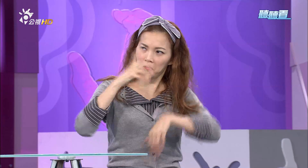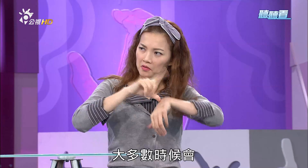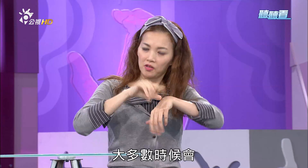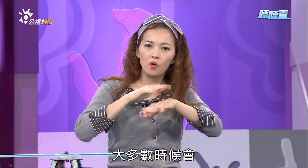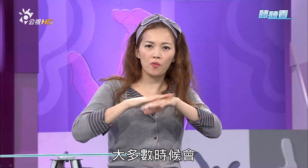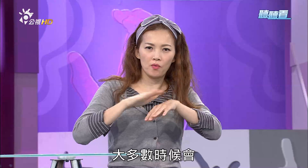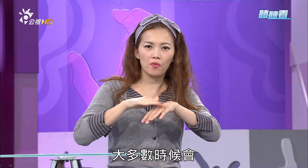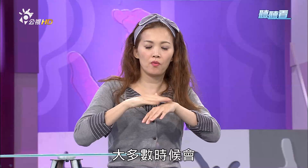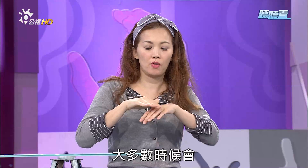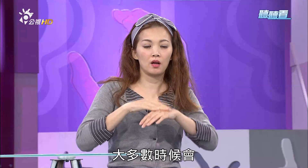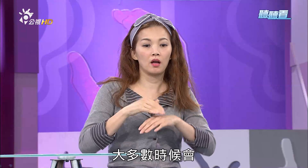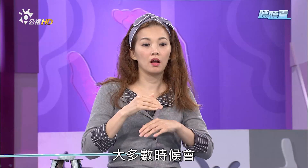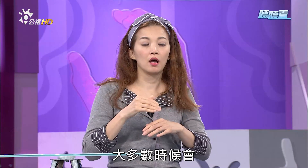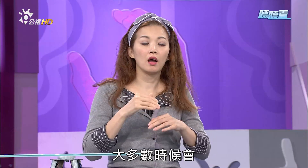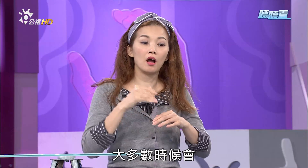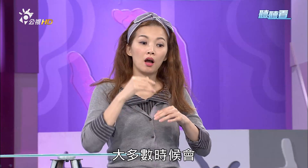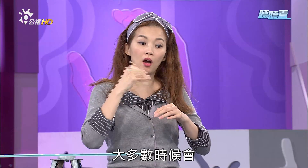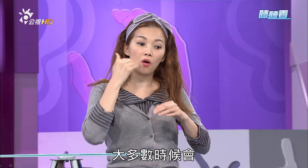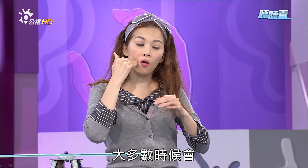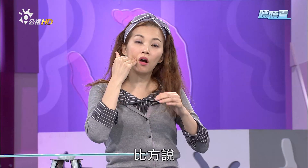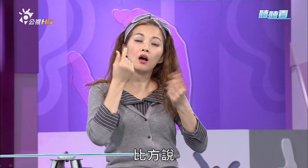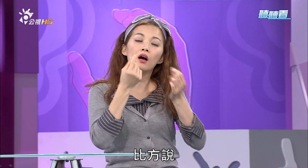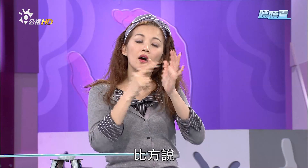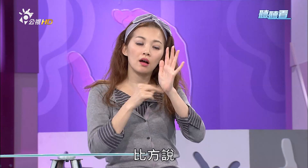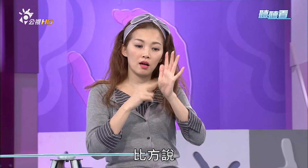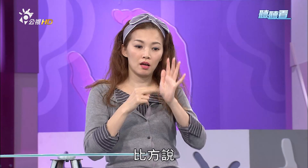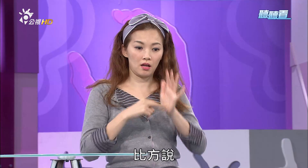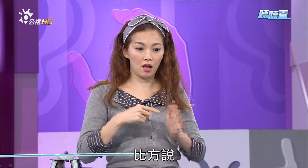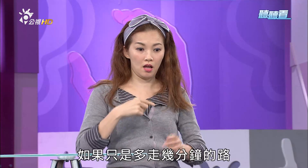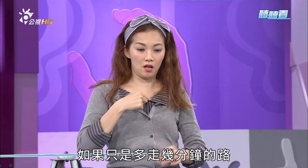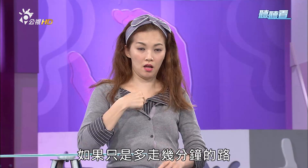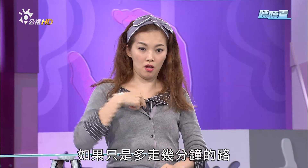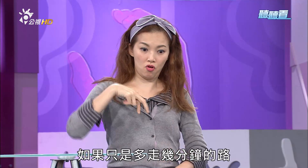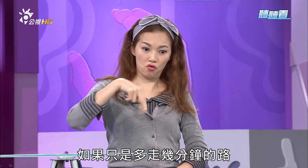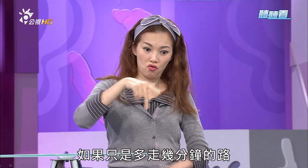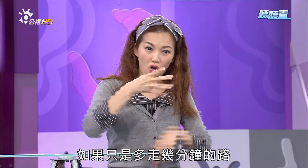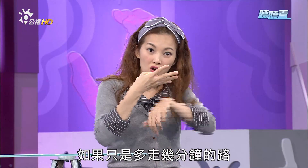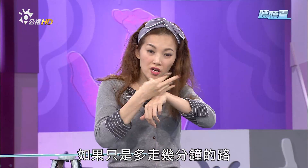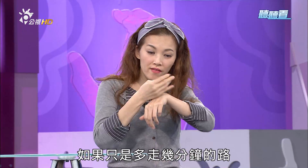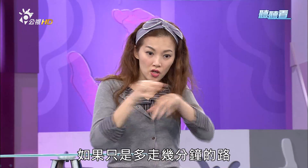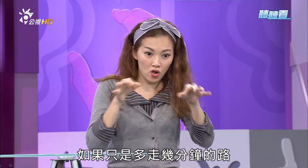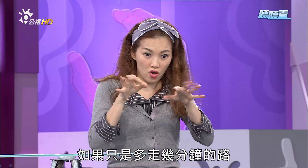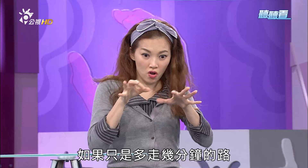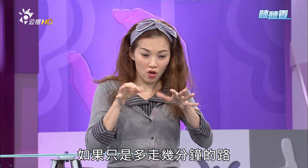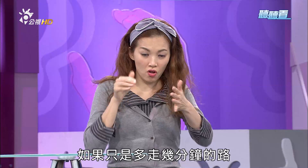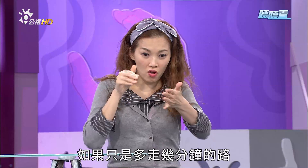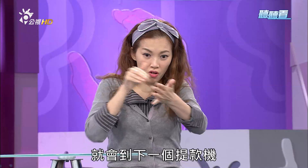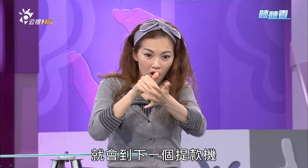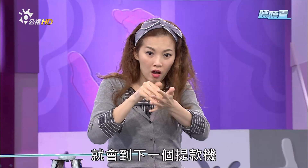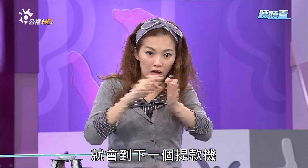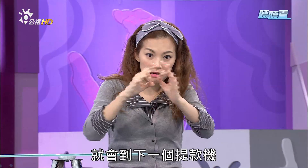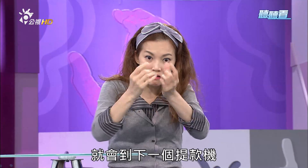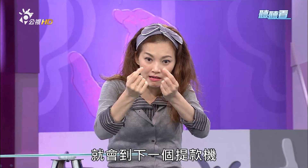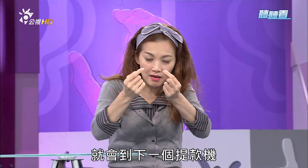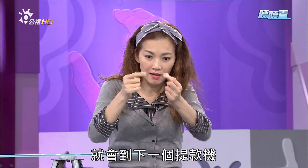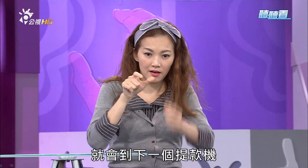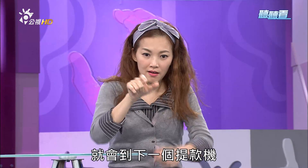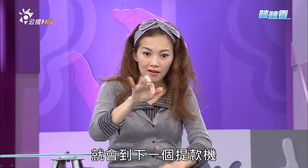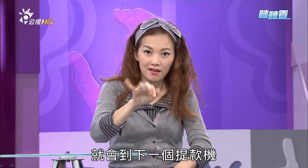大多数时候会耶。比方说，如果只是多走几分钟的路，就会到下一个提款